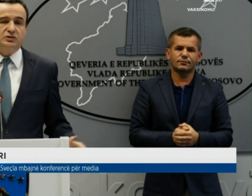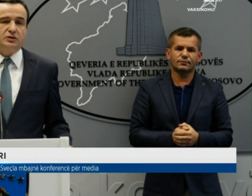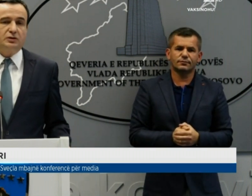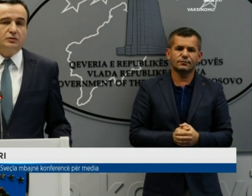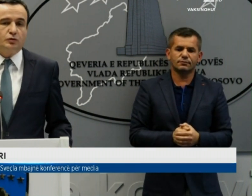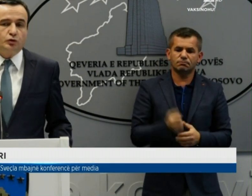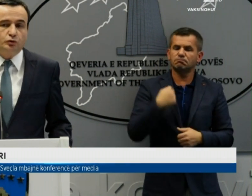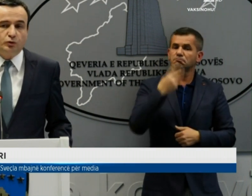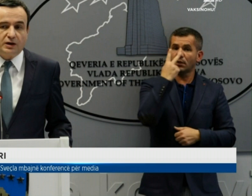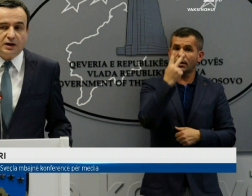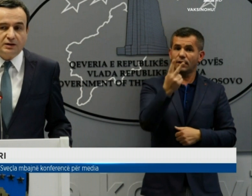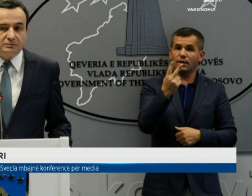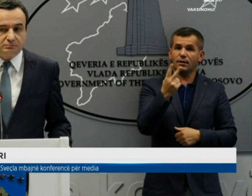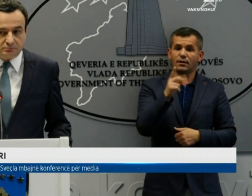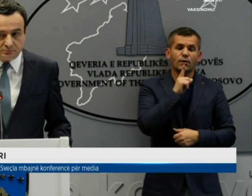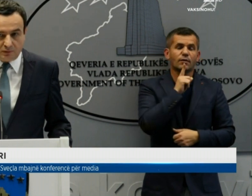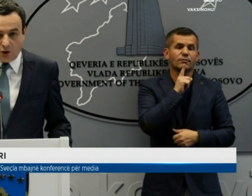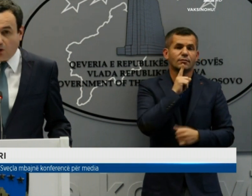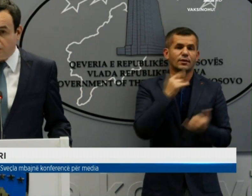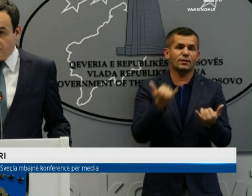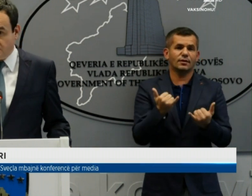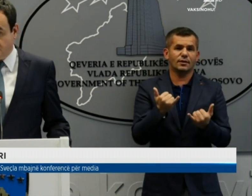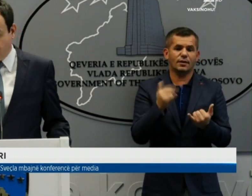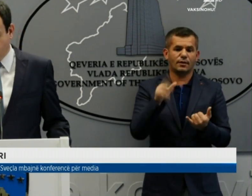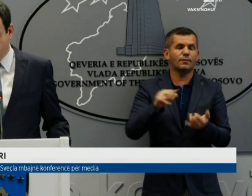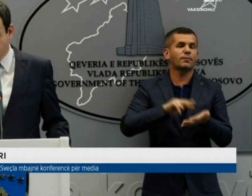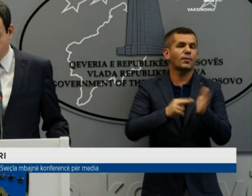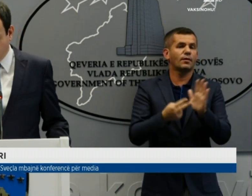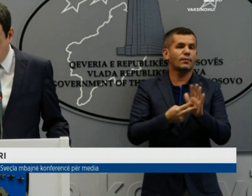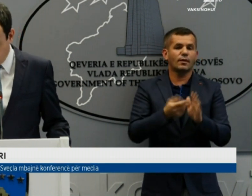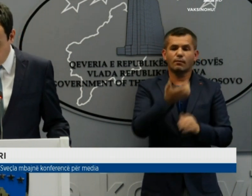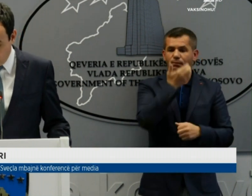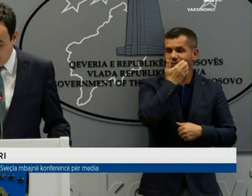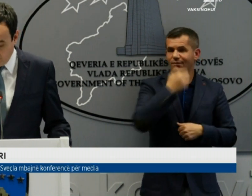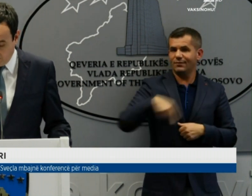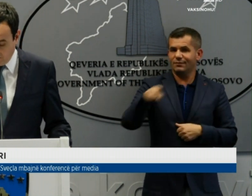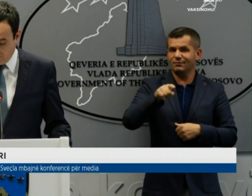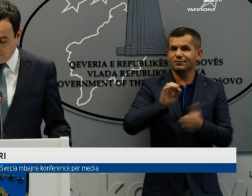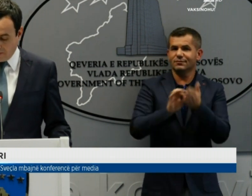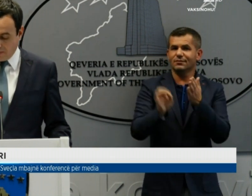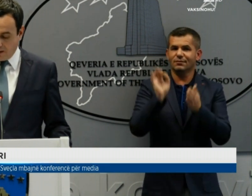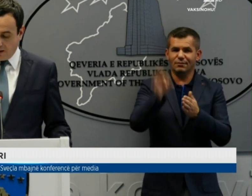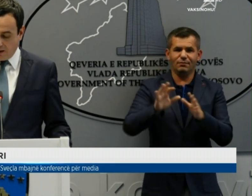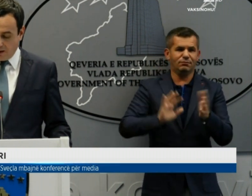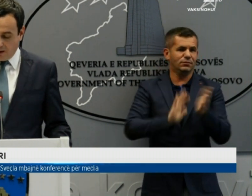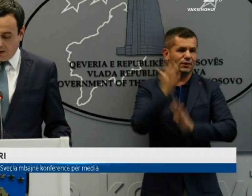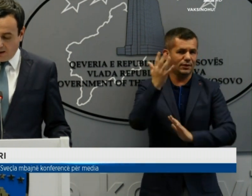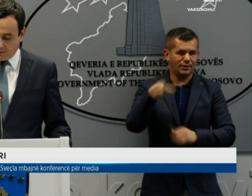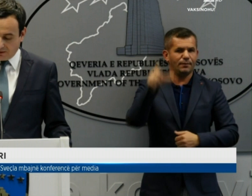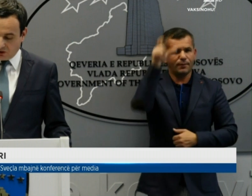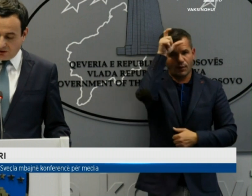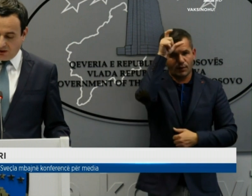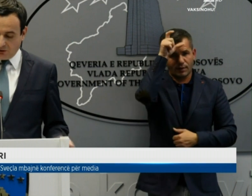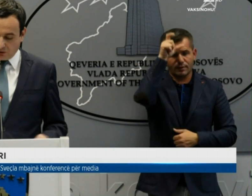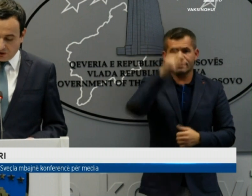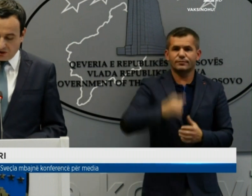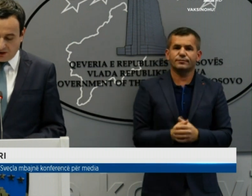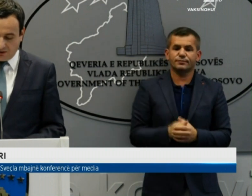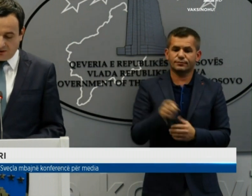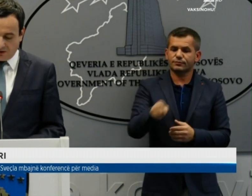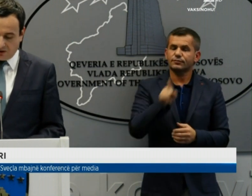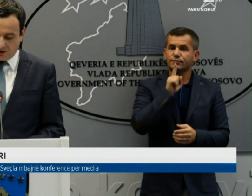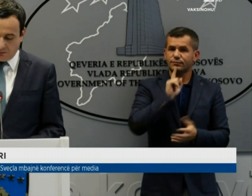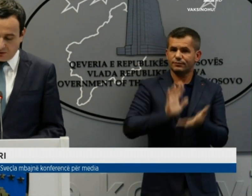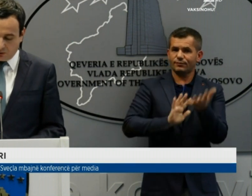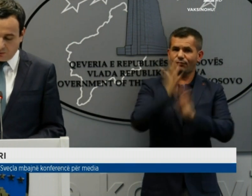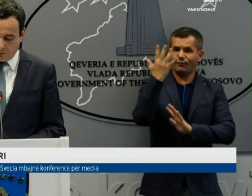Duket që këtu e kanë hallin zjarrvënësit nga Beogradi. Ata që e dogjën